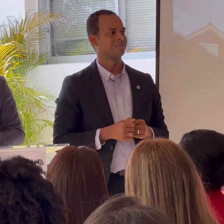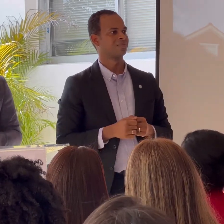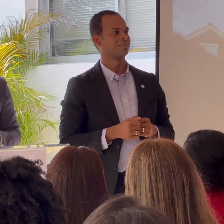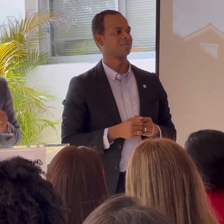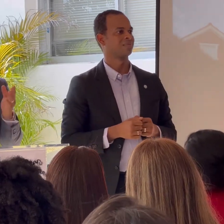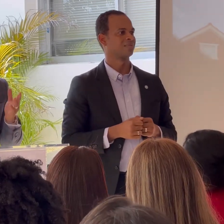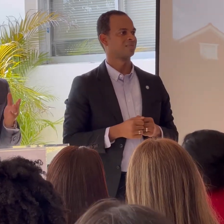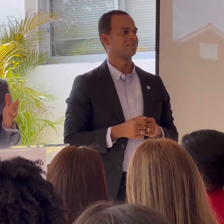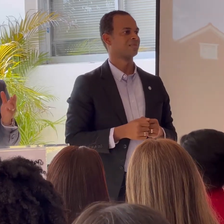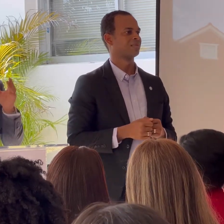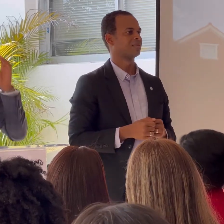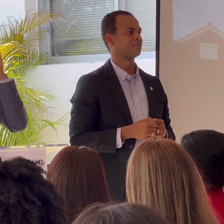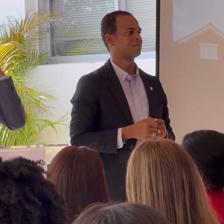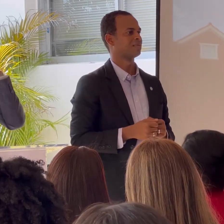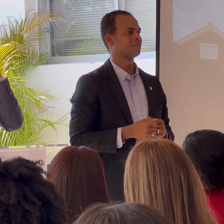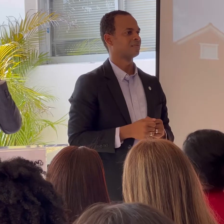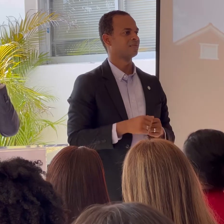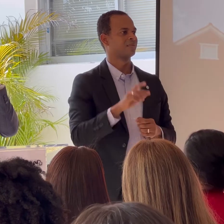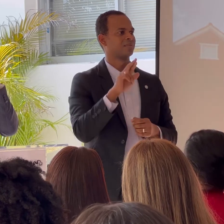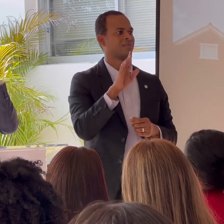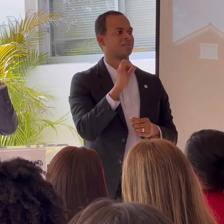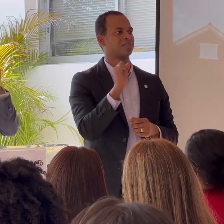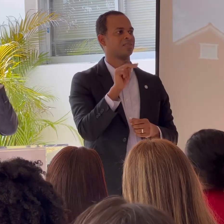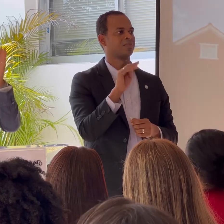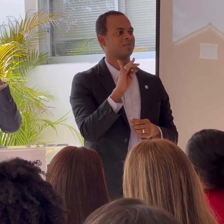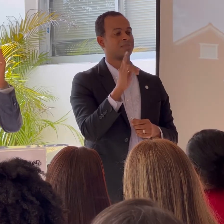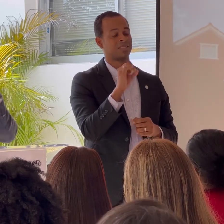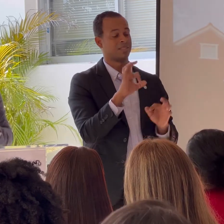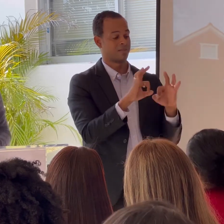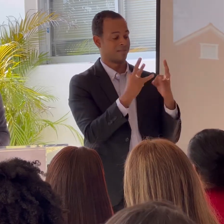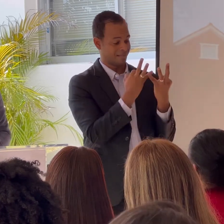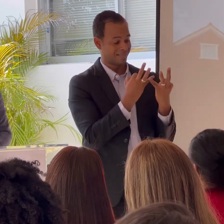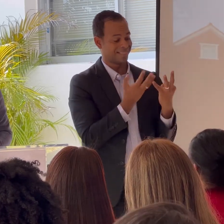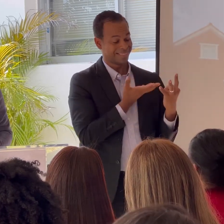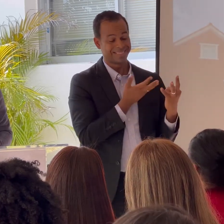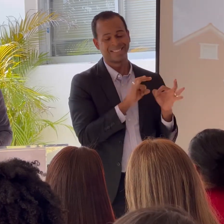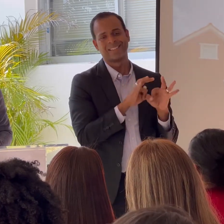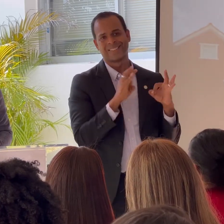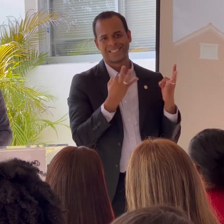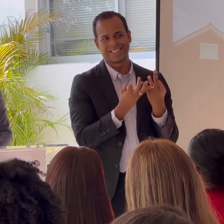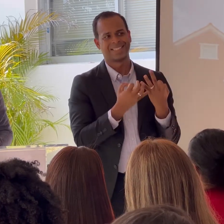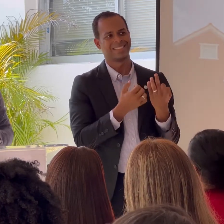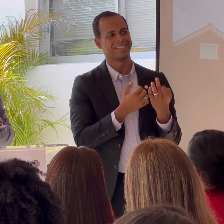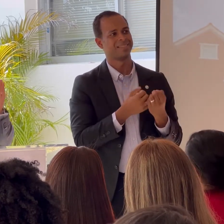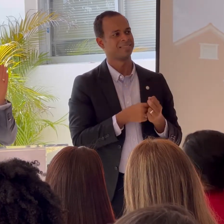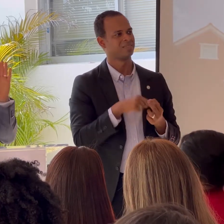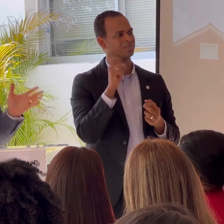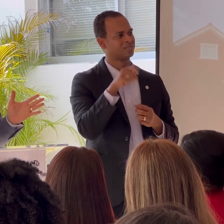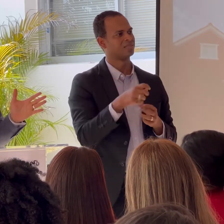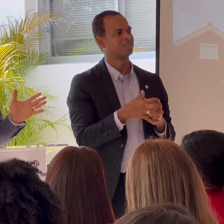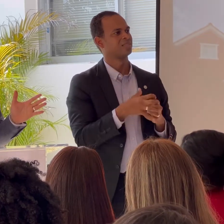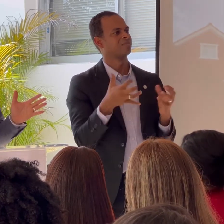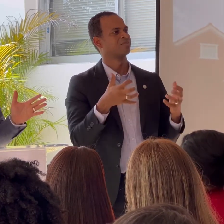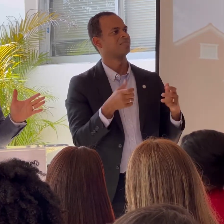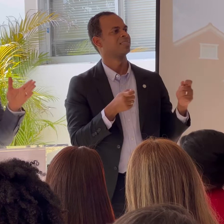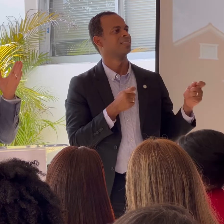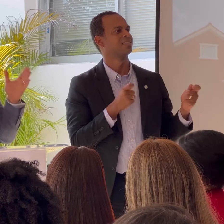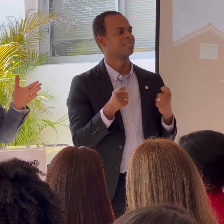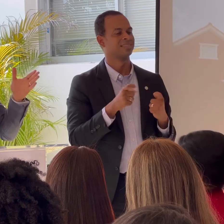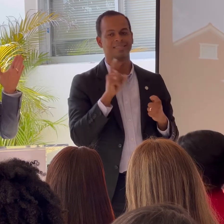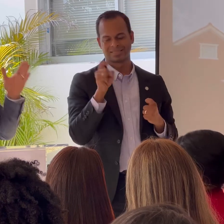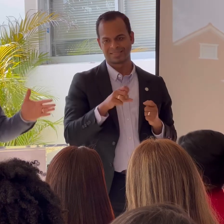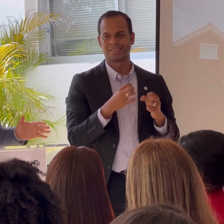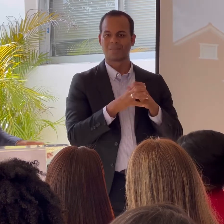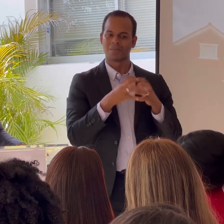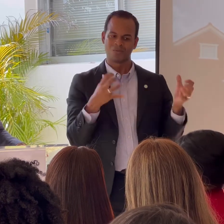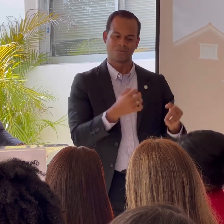Finalmente, como dijo Rubén Blade, familia es familia. Debemos tener mucho control, pero tenemos que